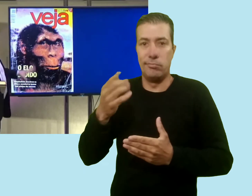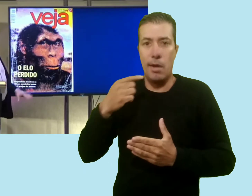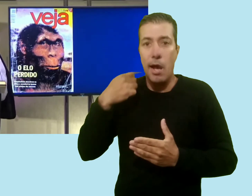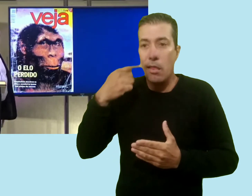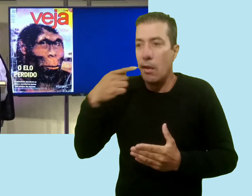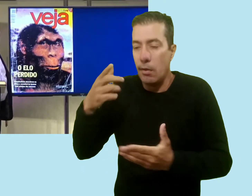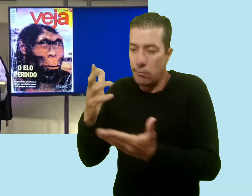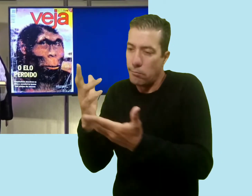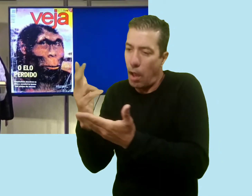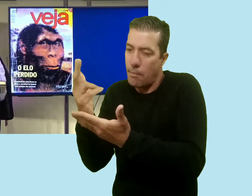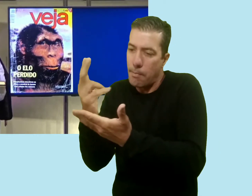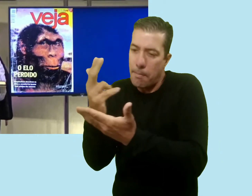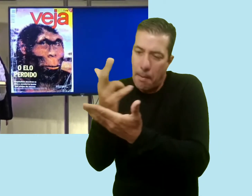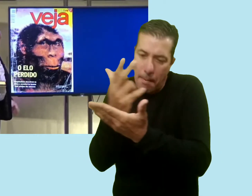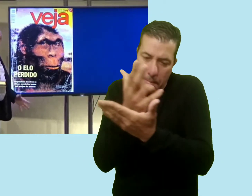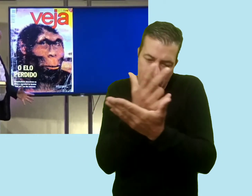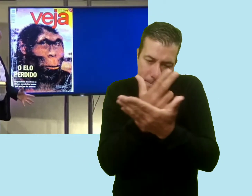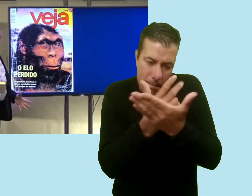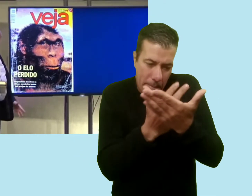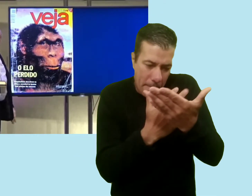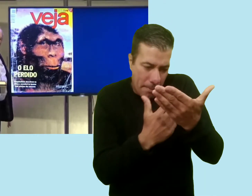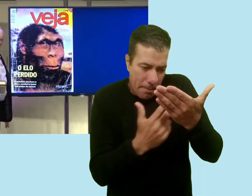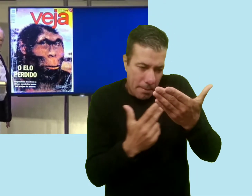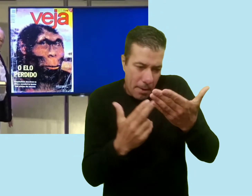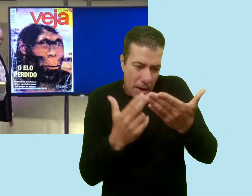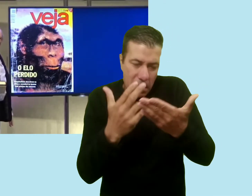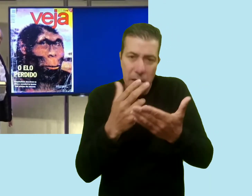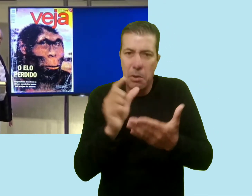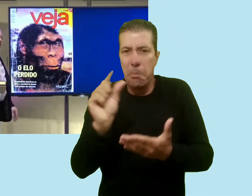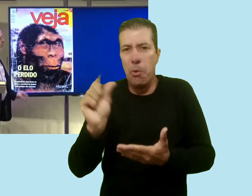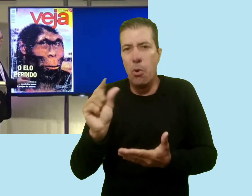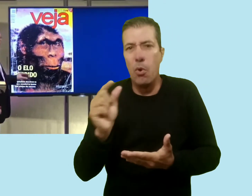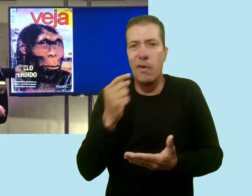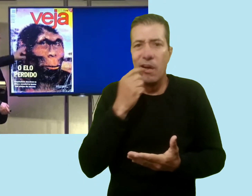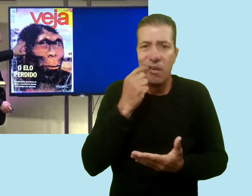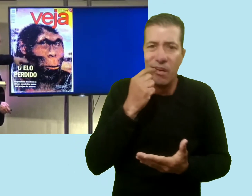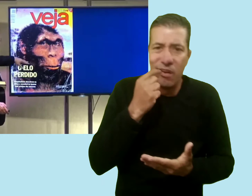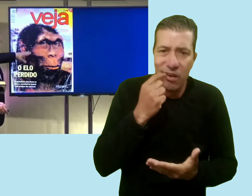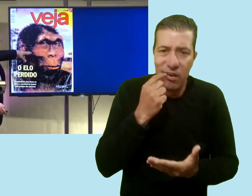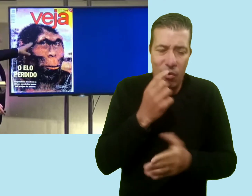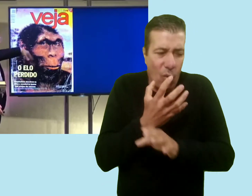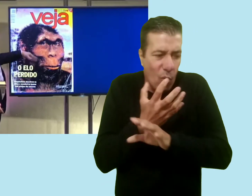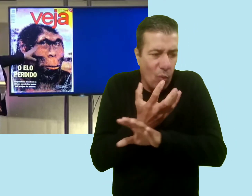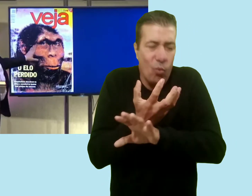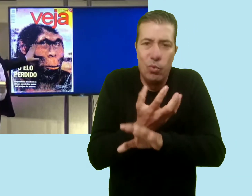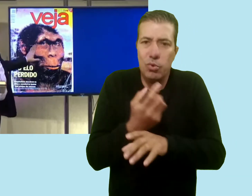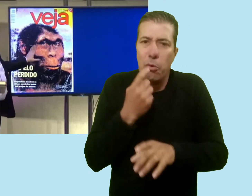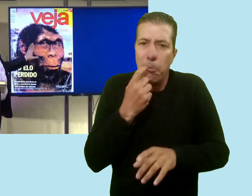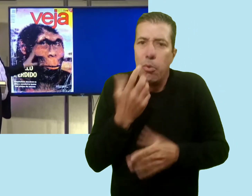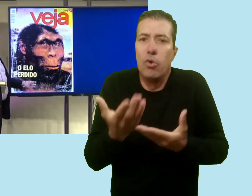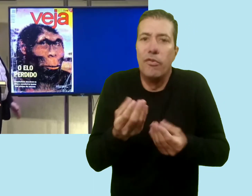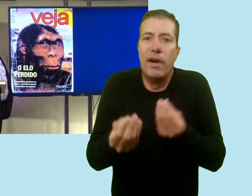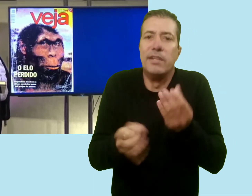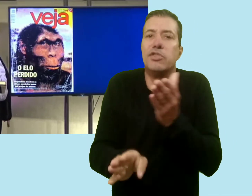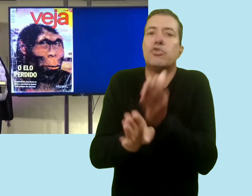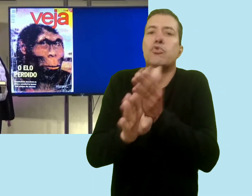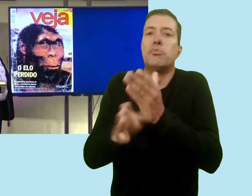aqui. Acha mesmo que com uns poucos ossinhos e uns dentinhos dá para saber que a cara do cara era essa